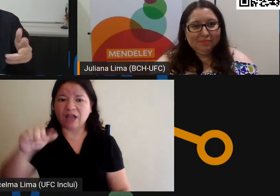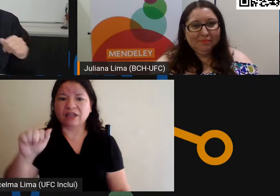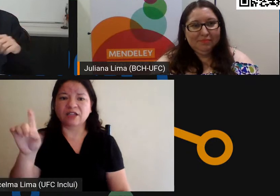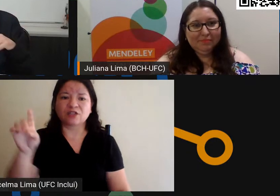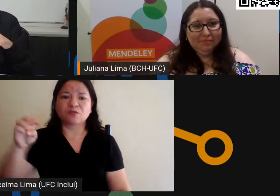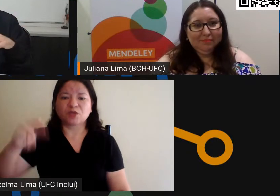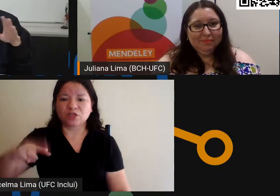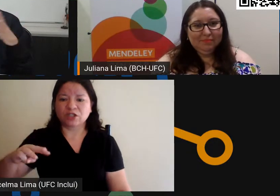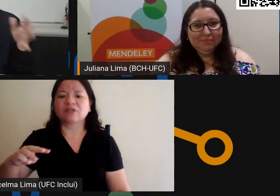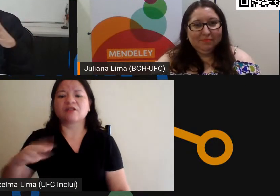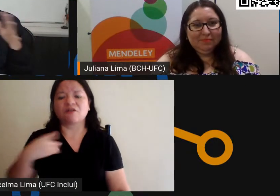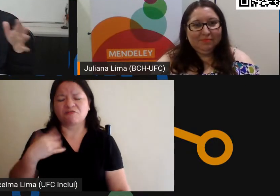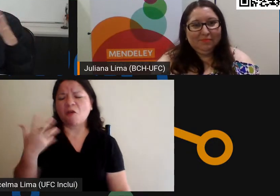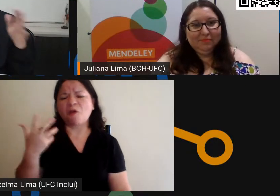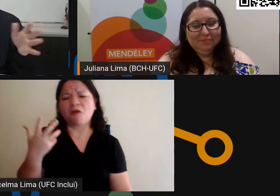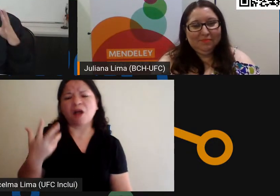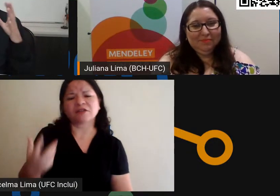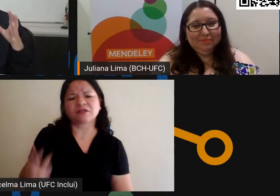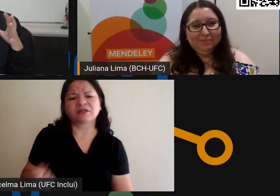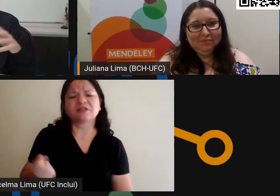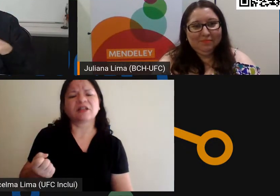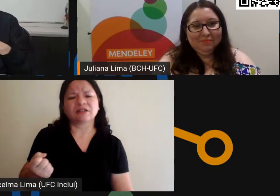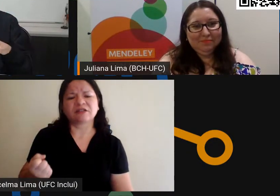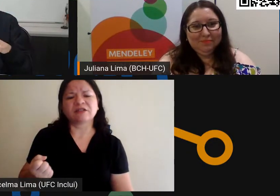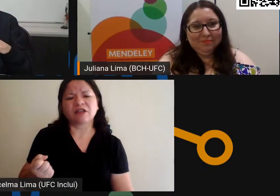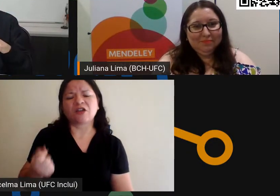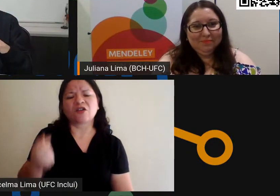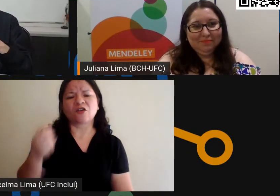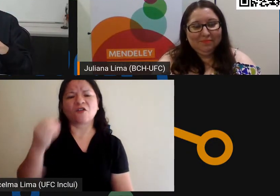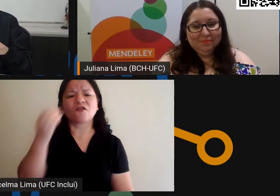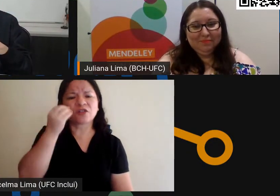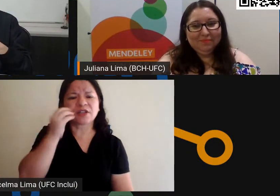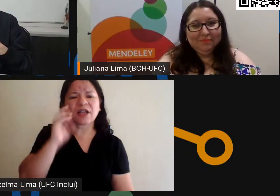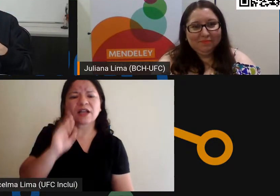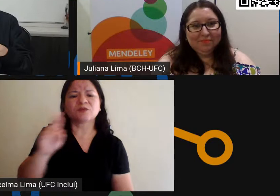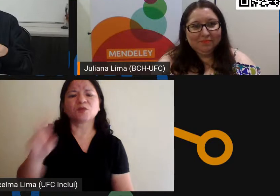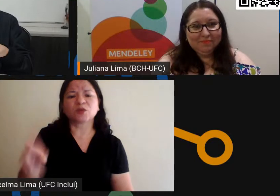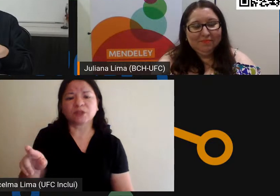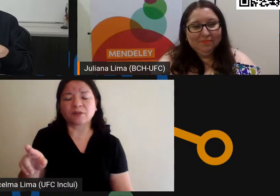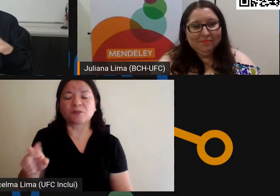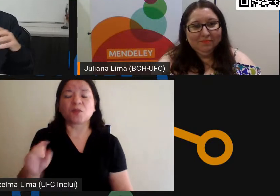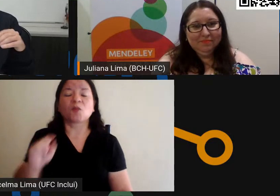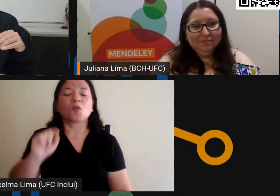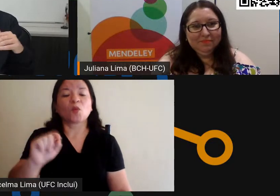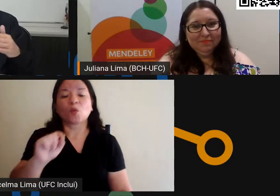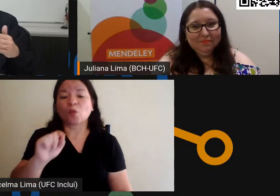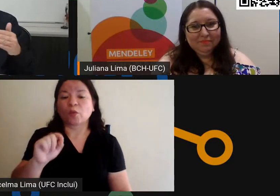vou publicar, vou escrever, não tenho tempo de respondê-lo, mas eu vou responder. Né? O que acontece?